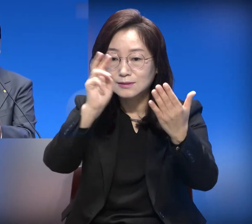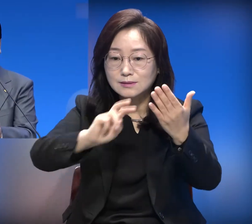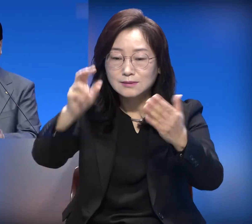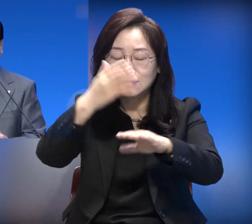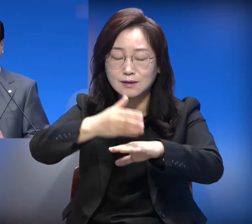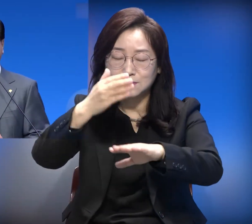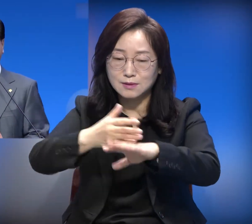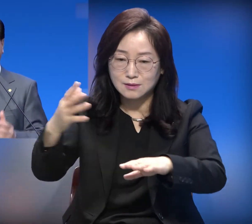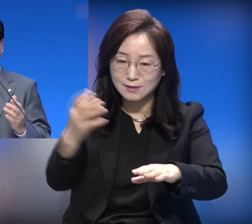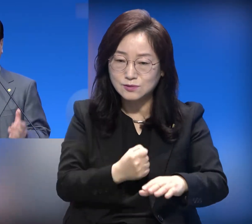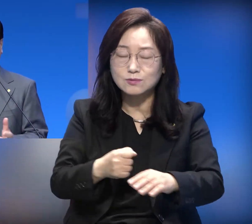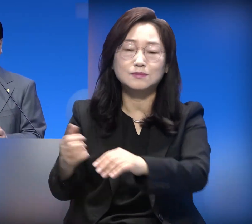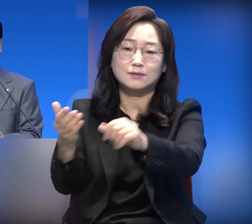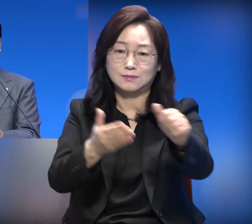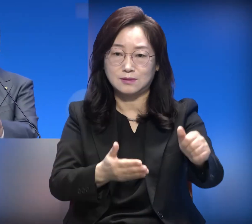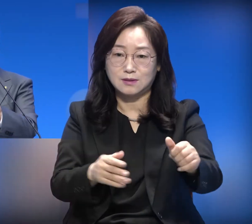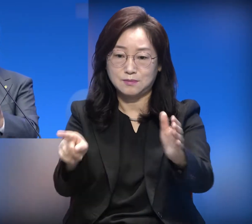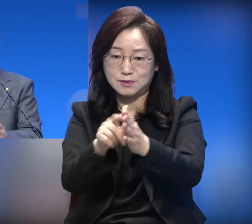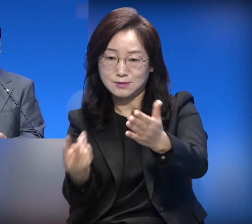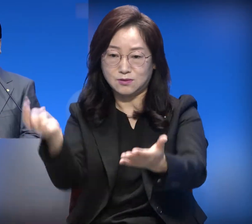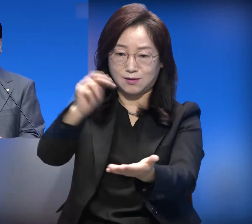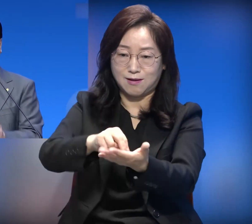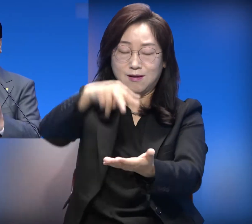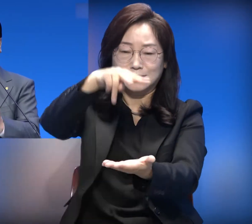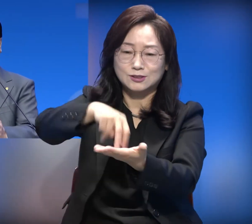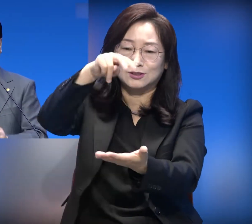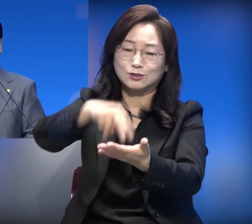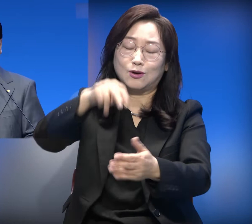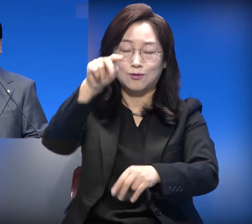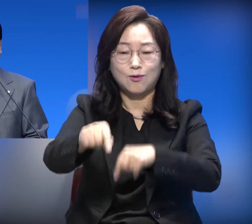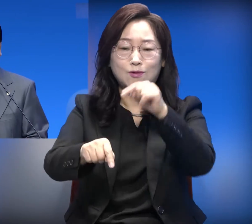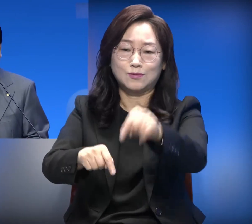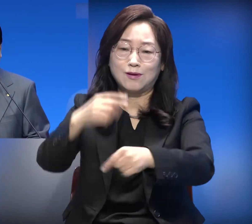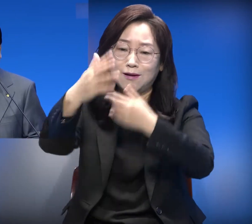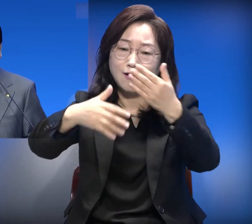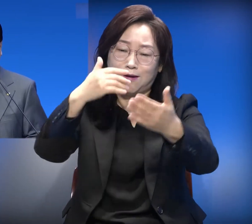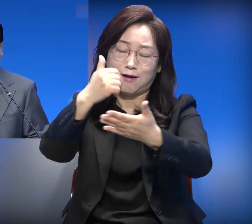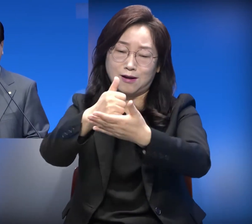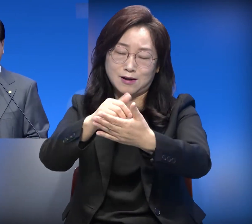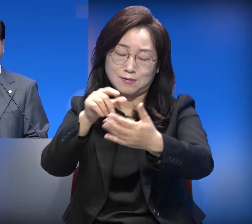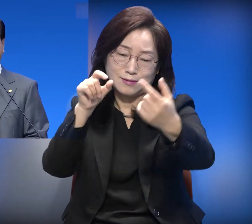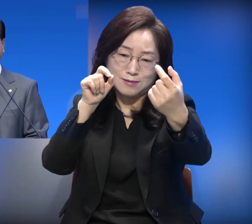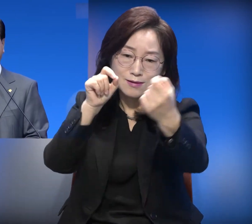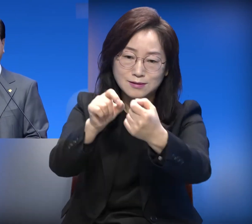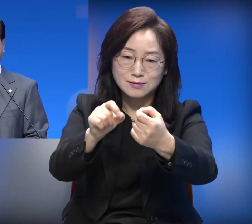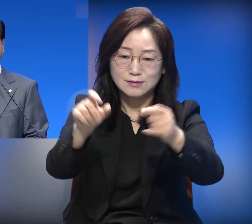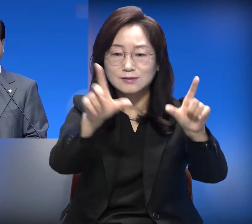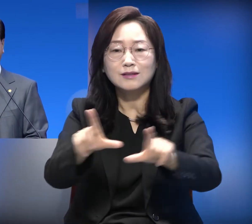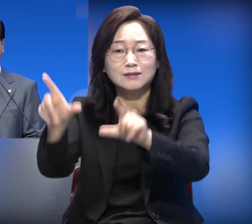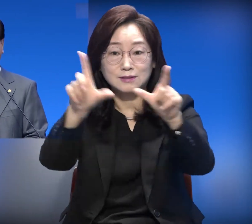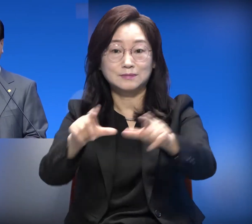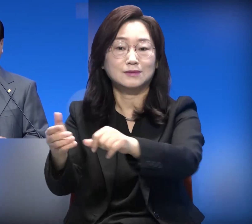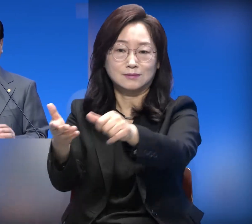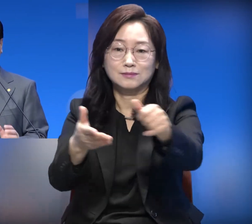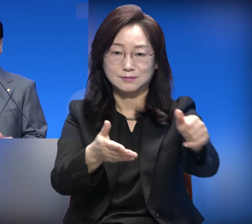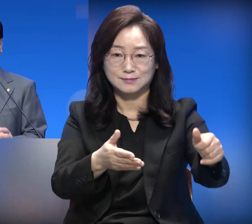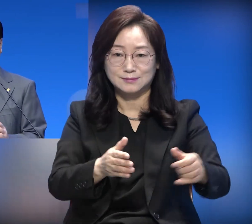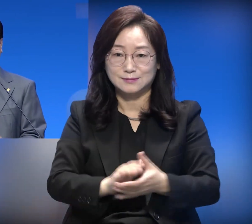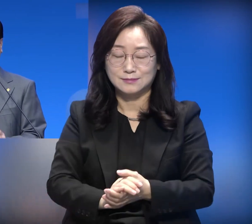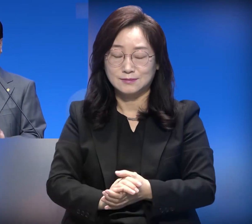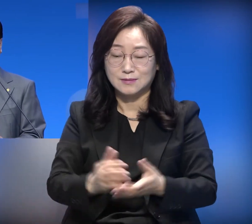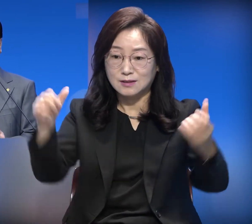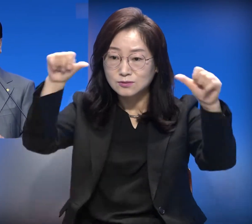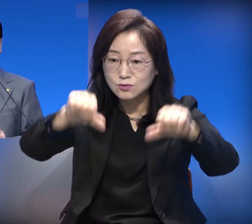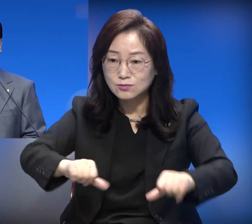되기를 바랍니다. 믿음으로 일어나 뛰어 걸으며 하나님의 보좌 앞에 뛰어나가는 그런 삶이 되기를 바랍니다.